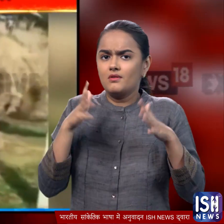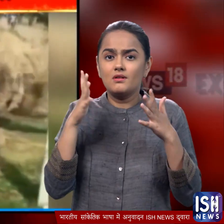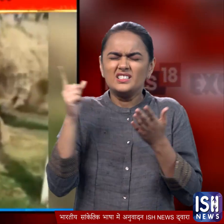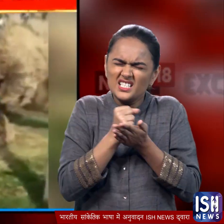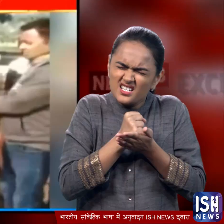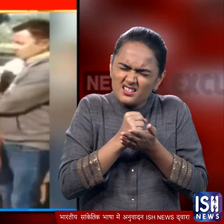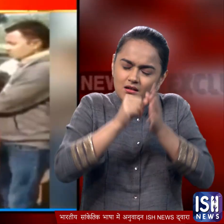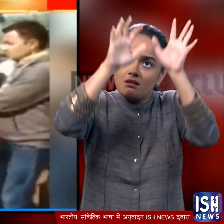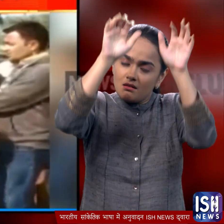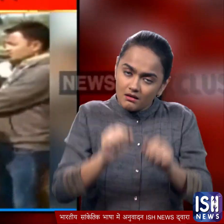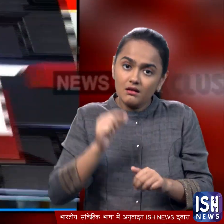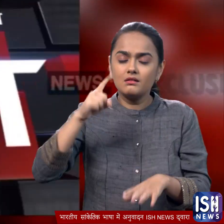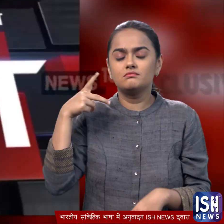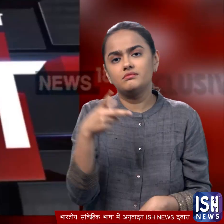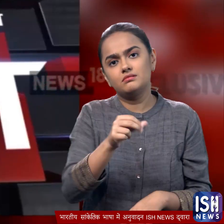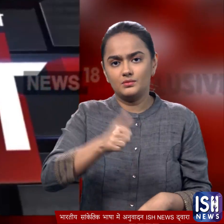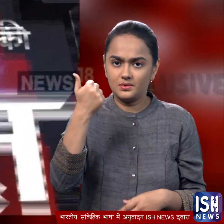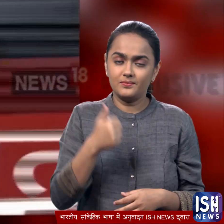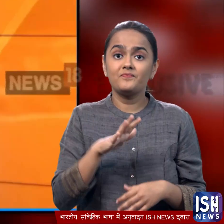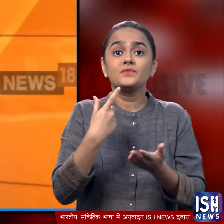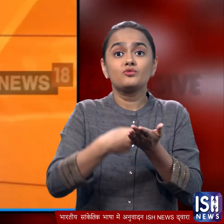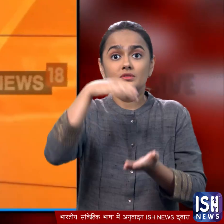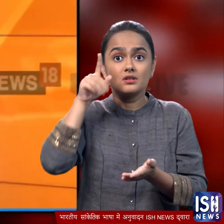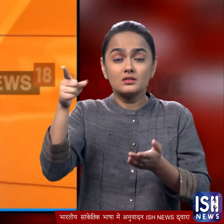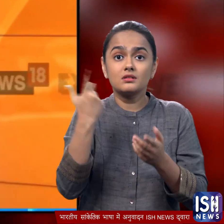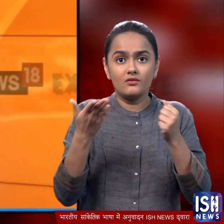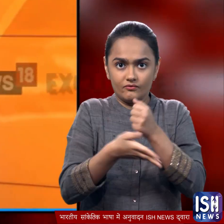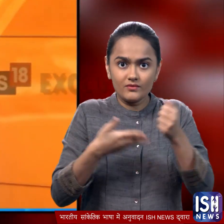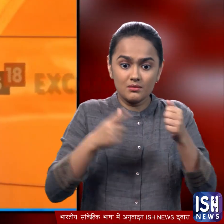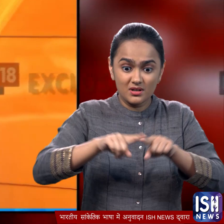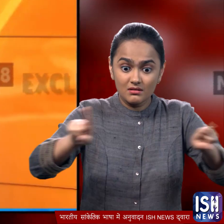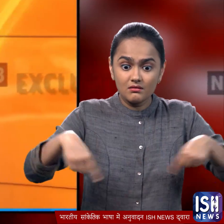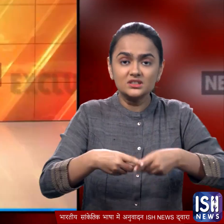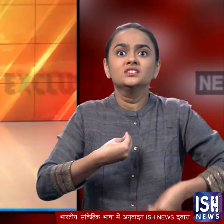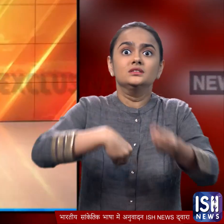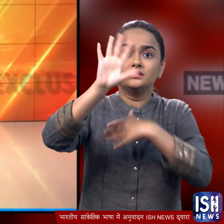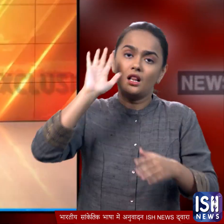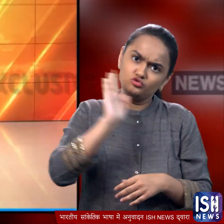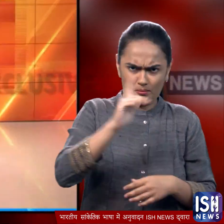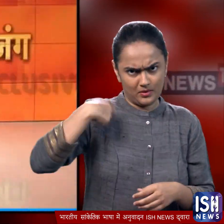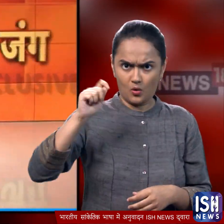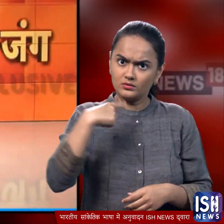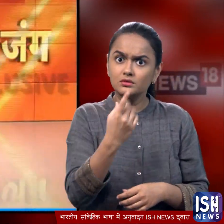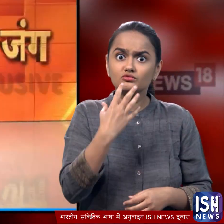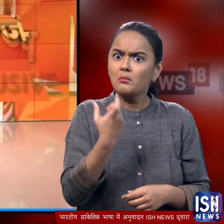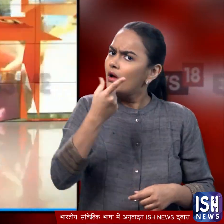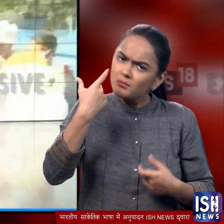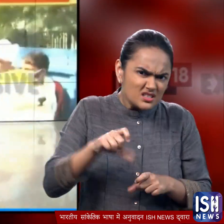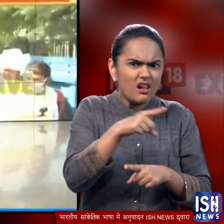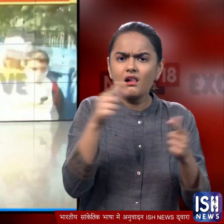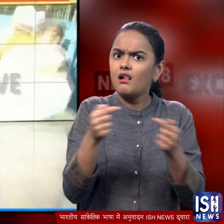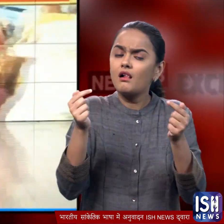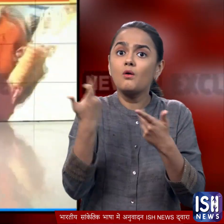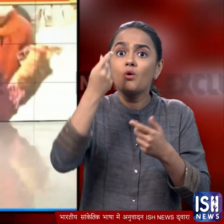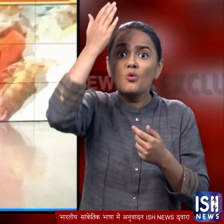उसे नीचे उतारकर कोरोना का टीका लगा दिया गया। राजस्थान में किसानों की जमीन की नीलामी पर रोक लगने के बाद भी जयपुर में खूब बवाल हुआ।